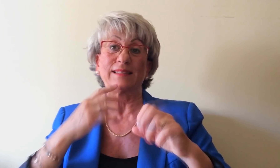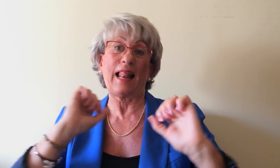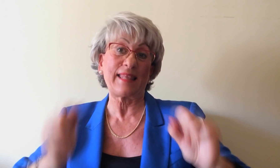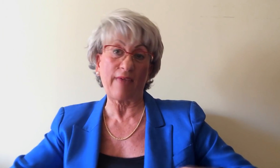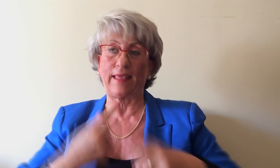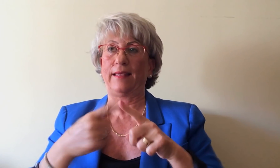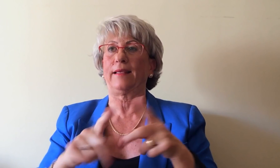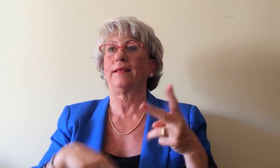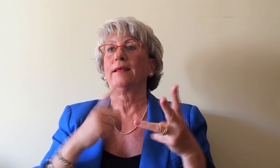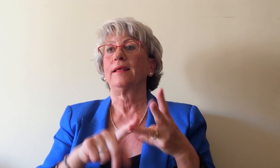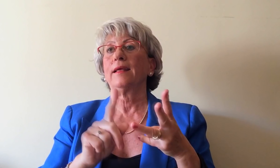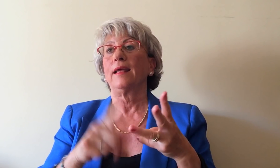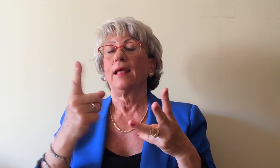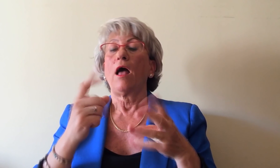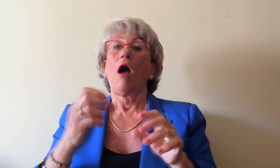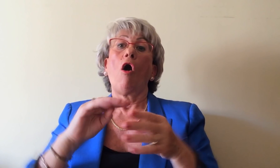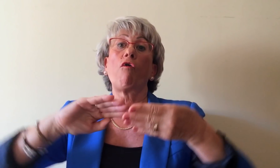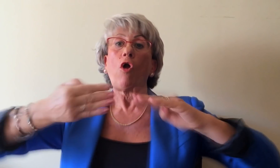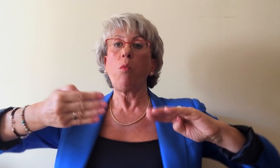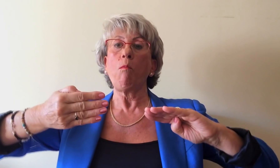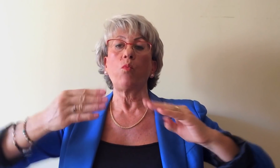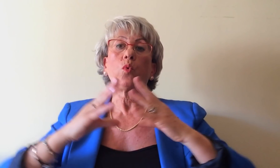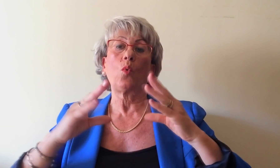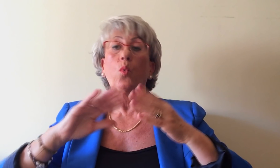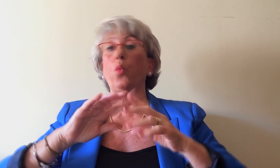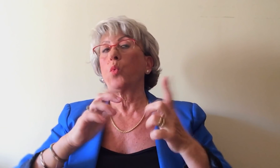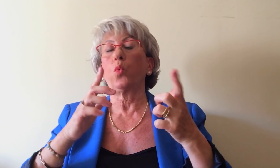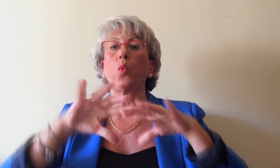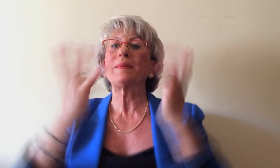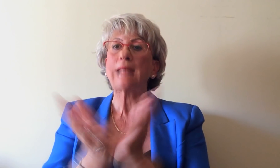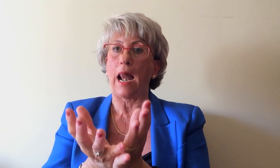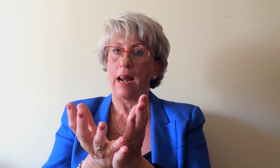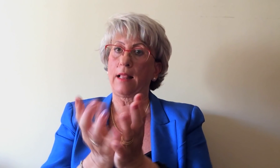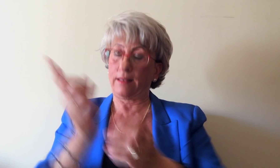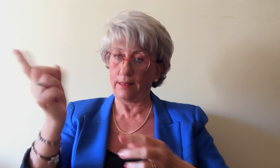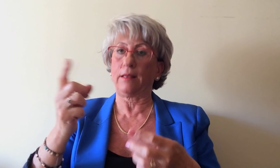com anar a esquiar. També es va adaptar al Fòrum de les Cultures,